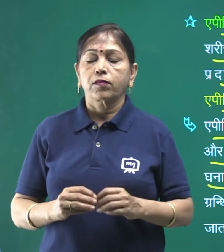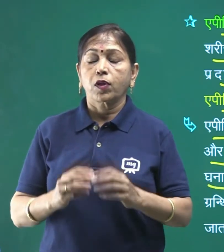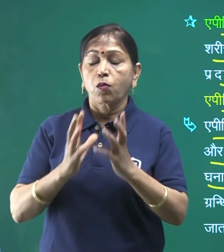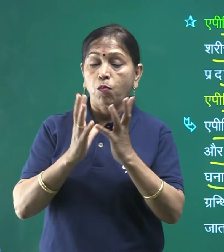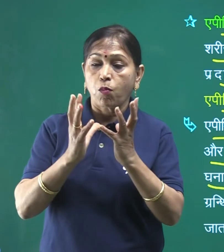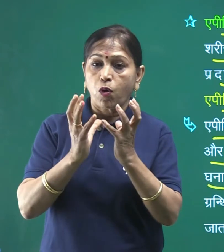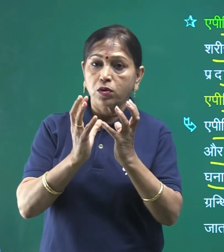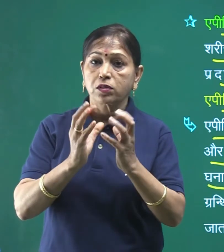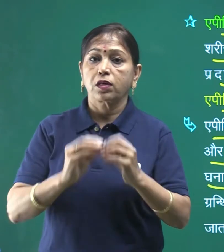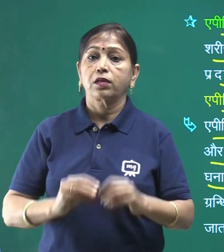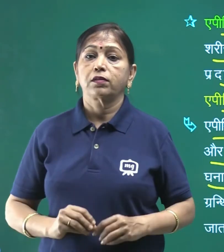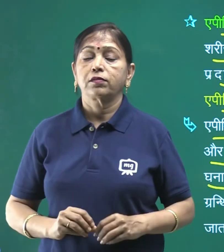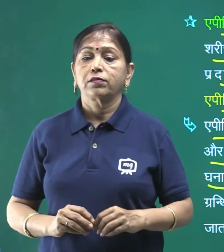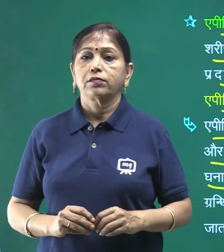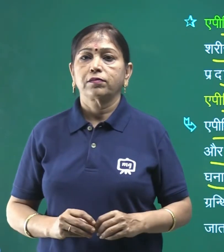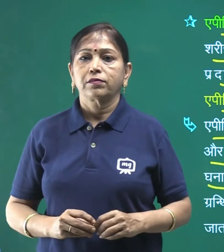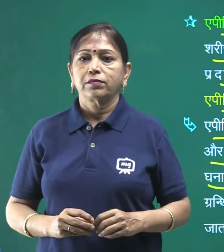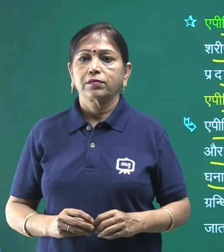घनाकार,